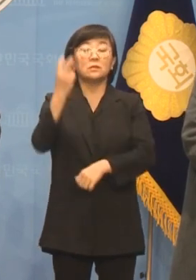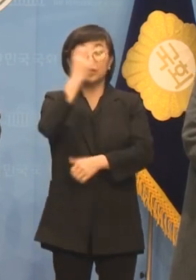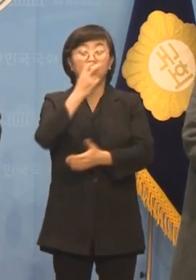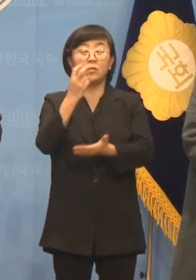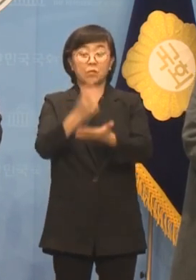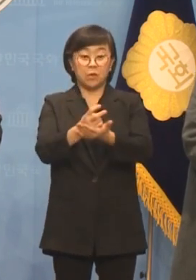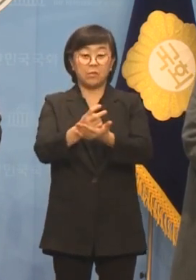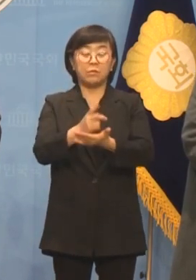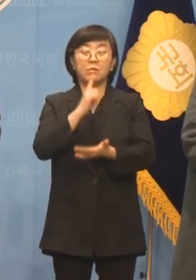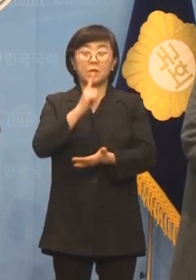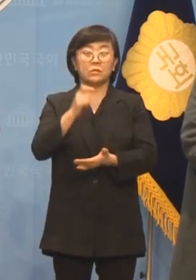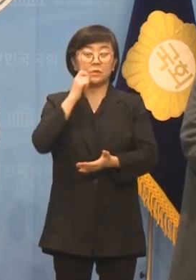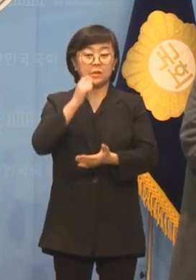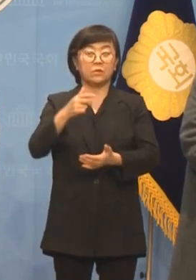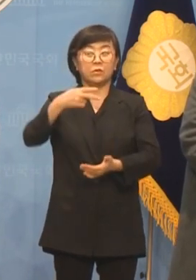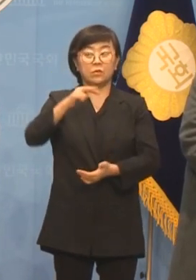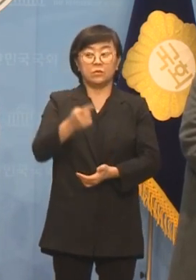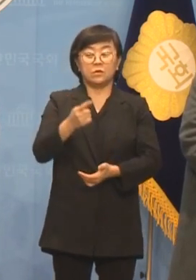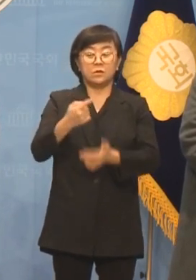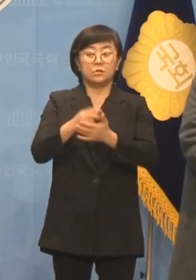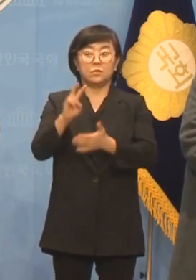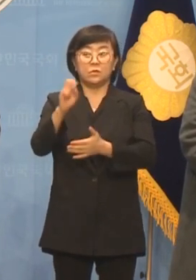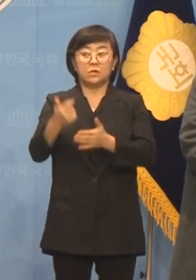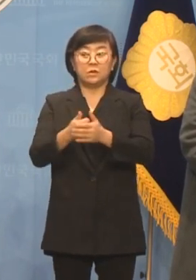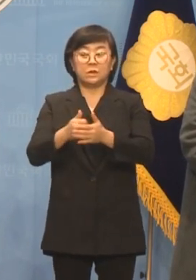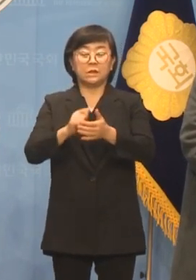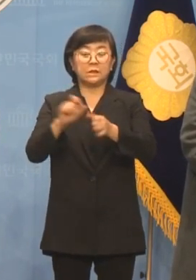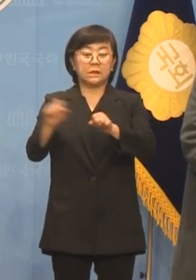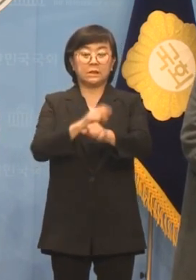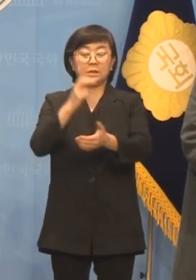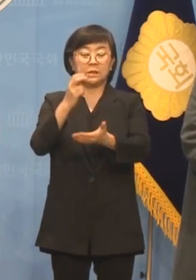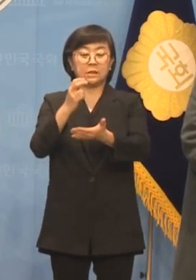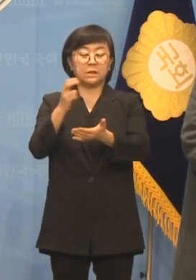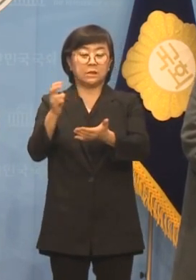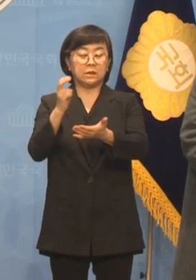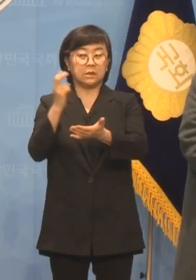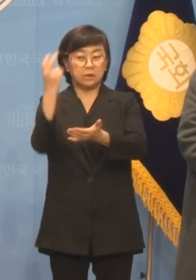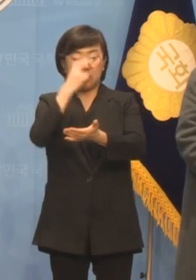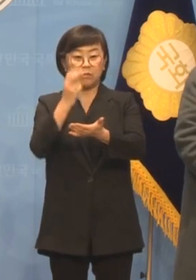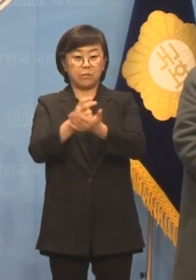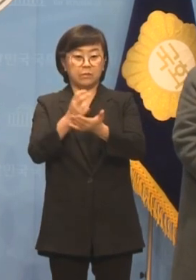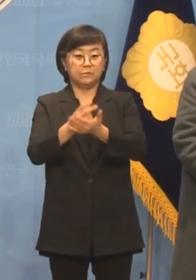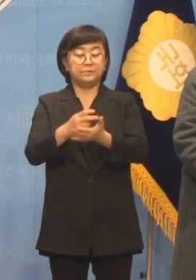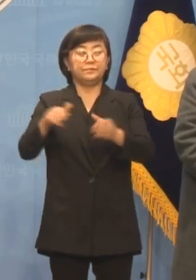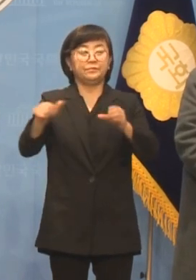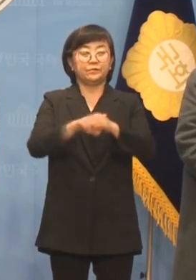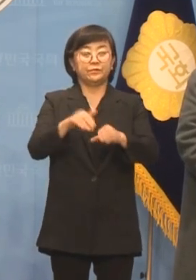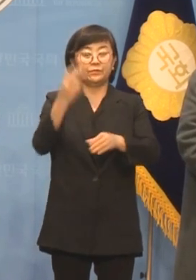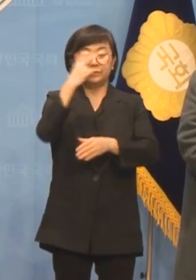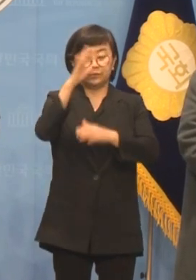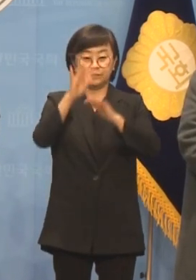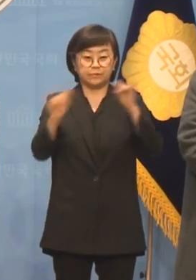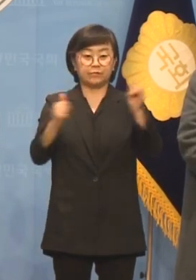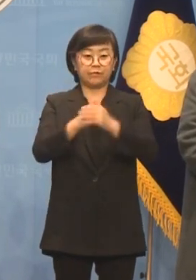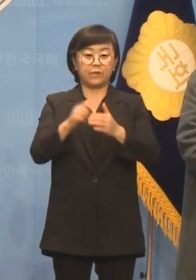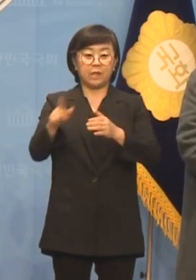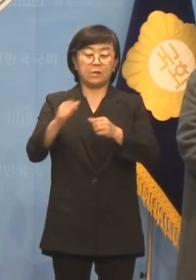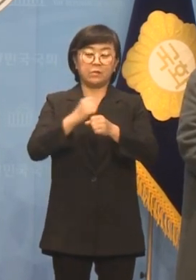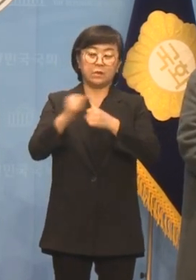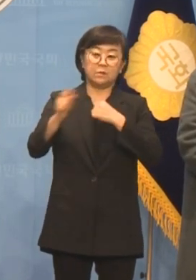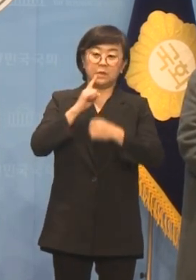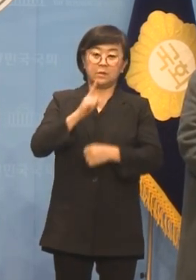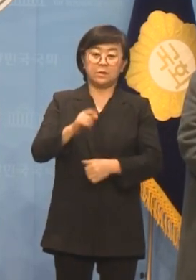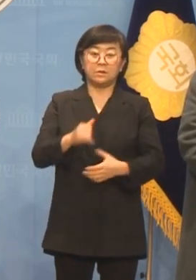못했고 도입특검법이라는 거짓말을 퍼뜨리고요. 그 다음에 문재인 정부 때 검찰 의견사라고 하는 황당한 또